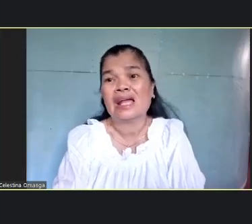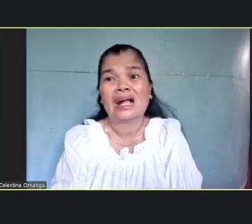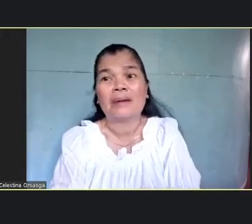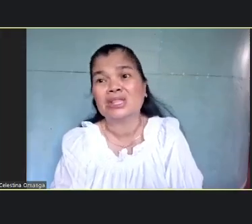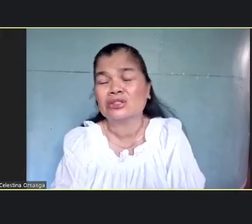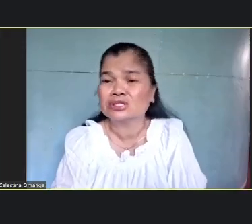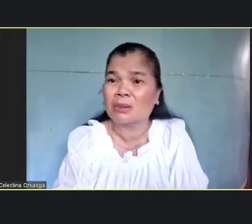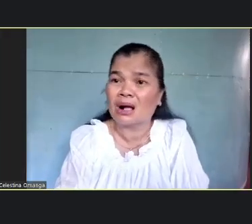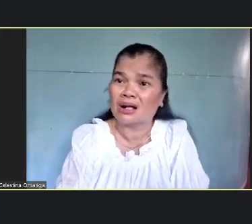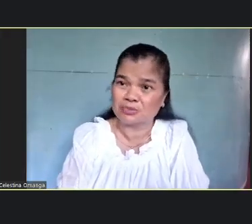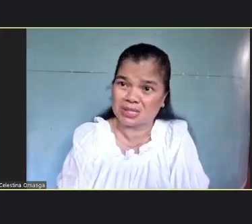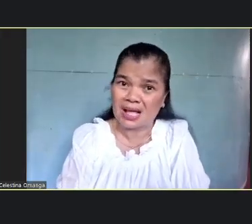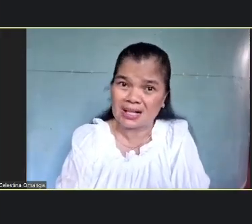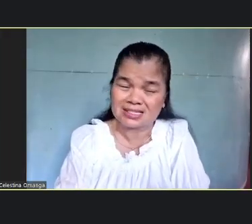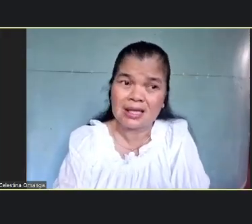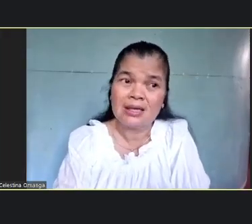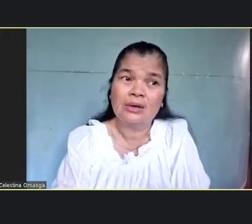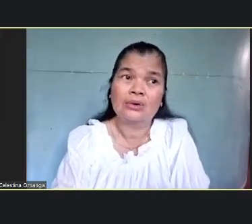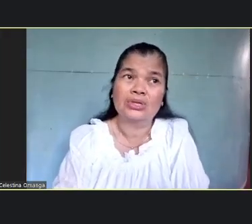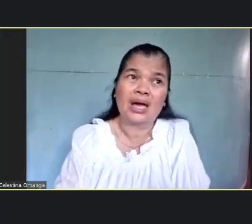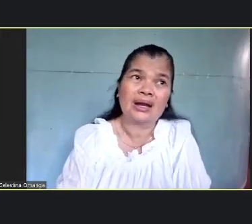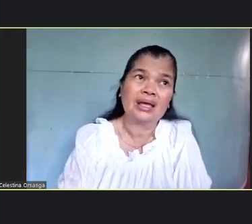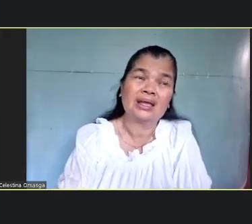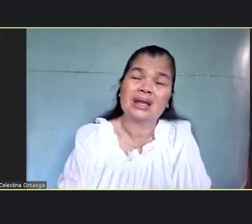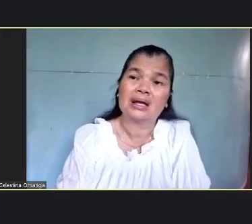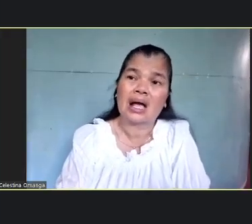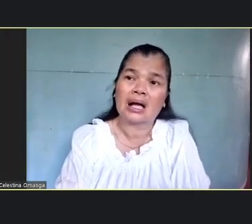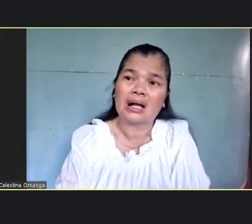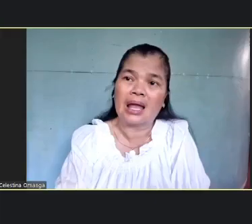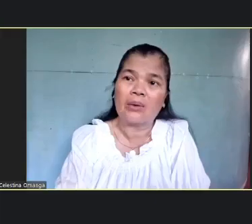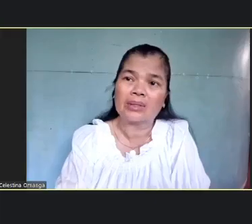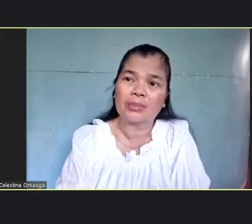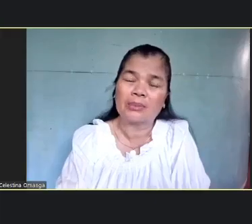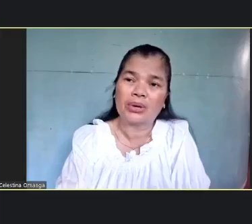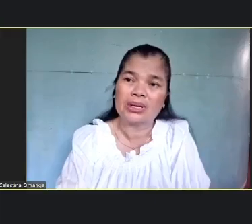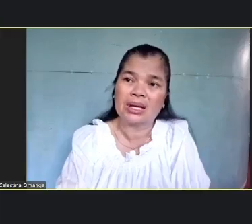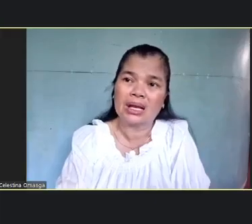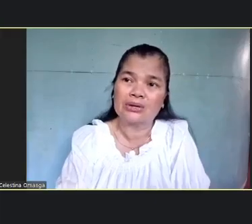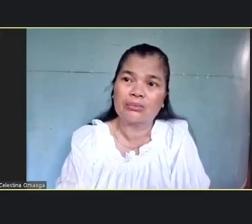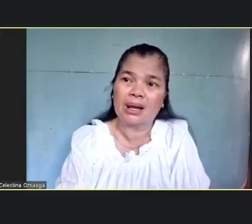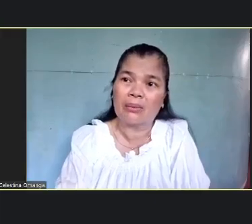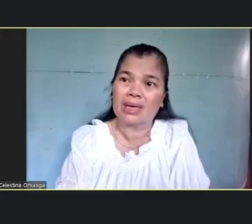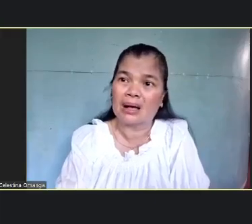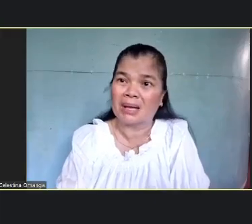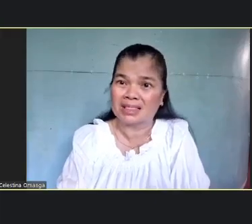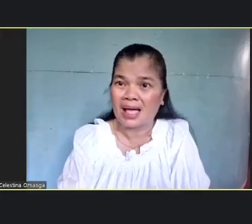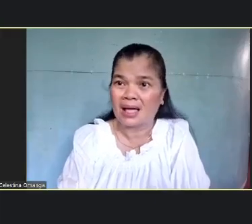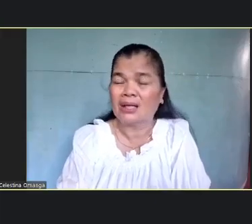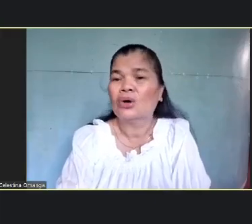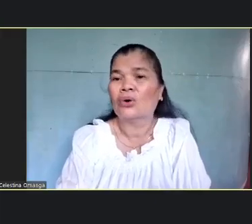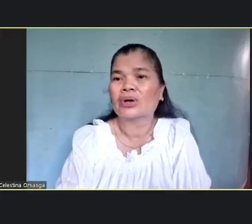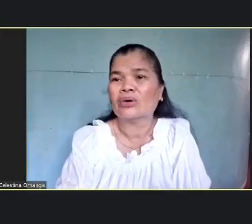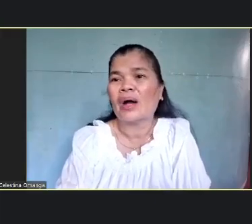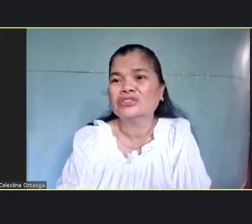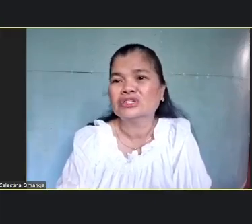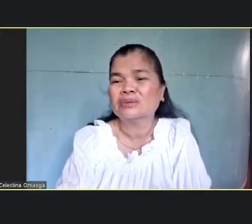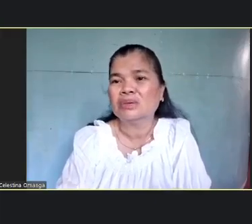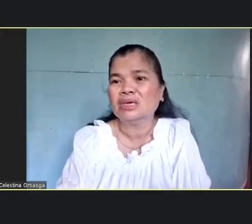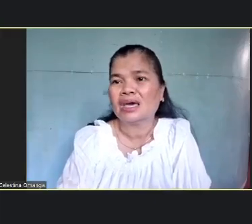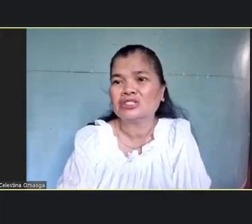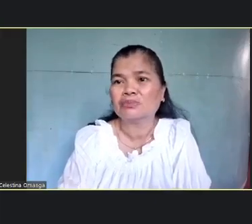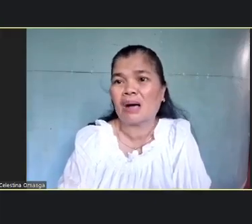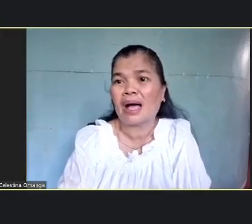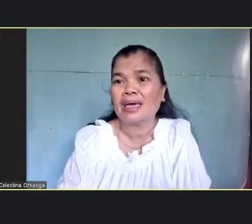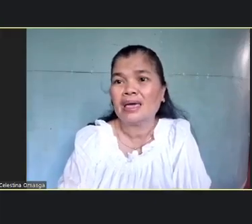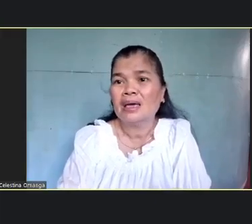kasi ginagamit ito sa mga hospitals. Kunyari, hindi na nakakagalaw at pang pwede na lang gumalaw ay ang mata. Okay, you answer